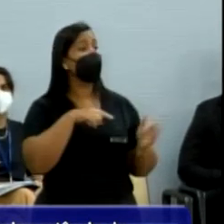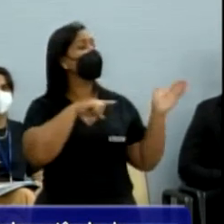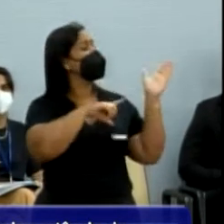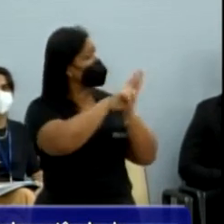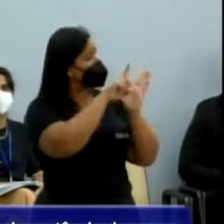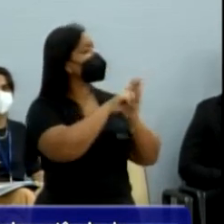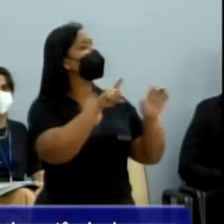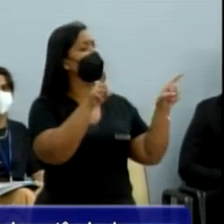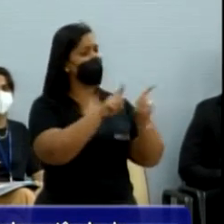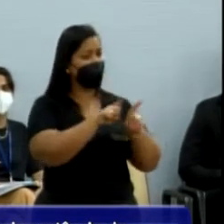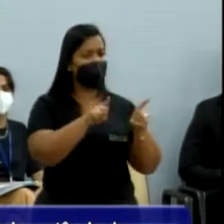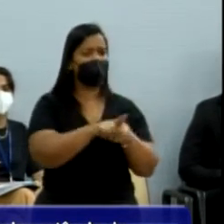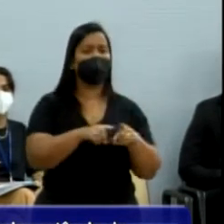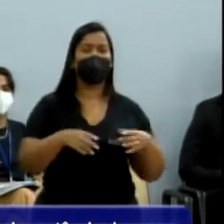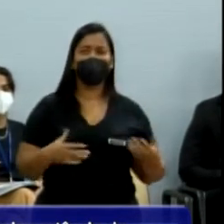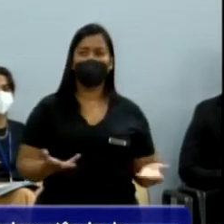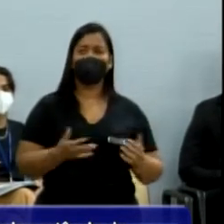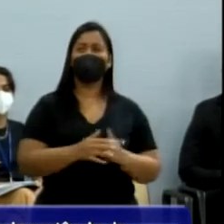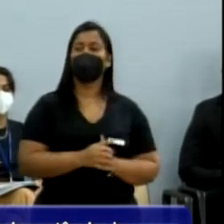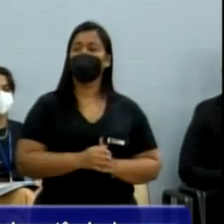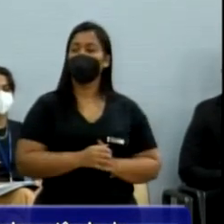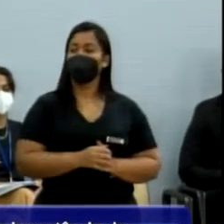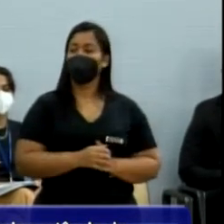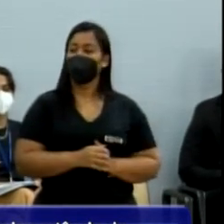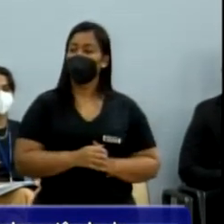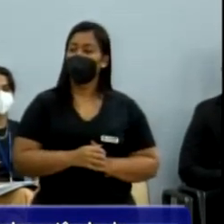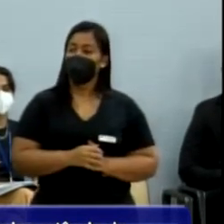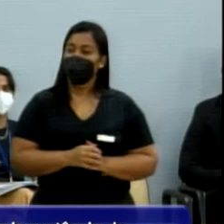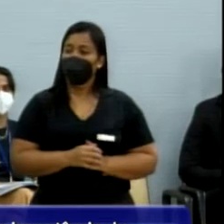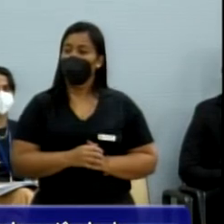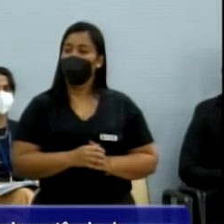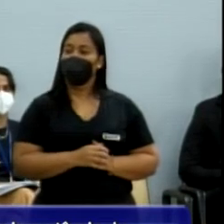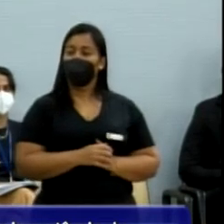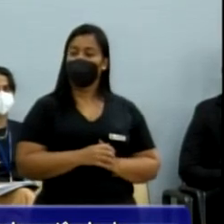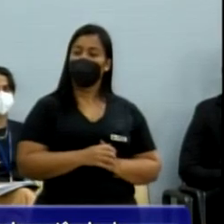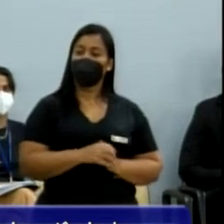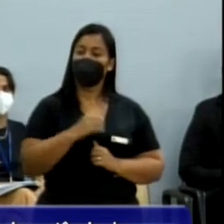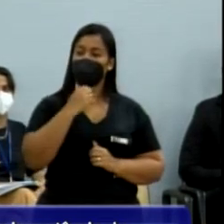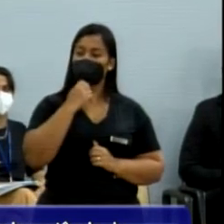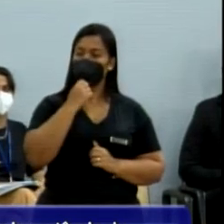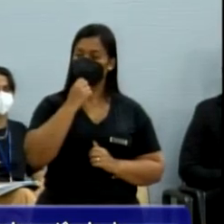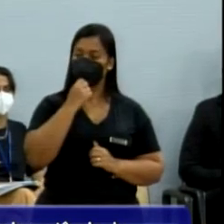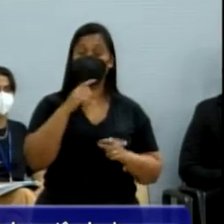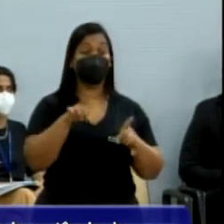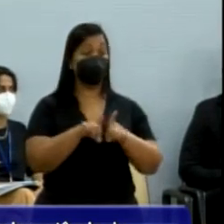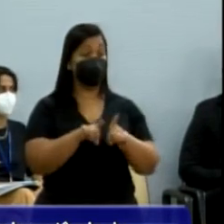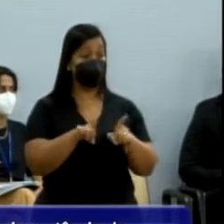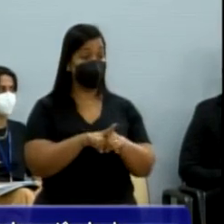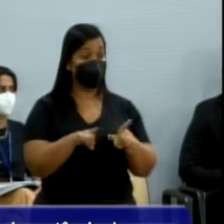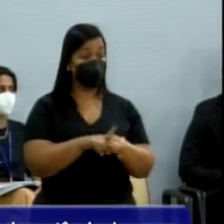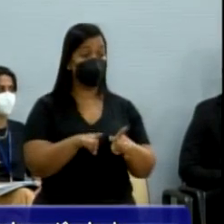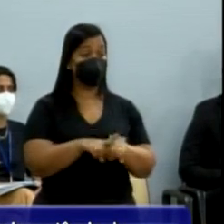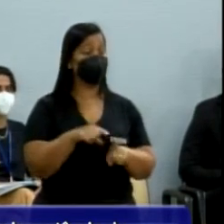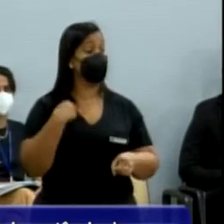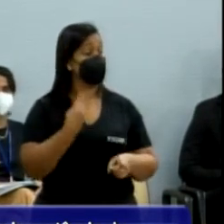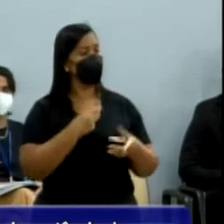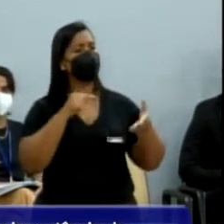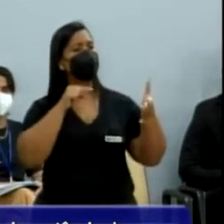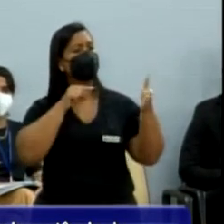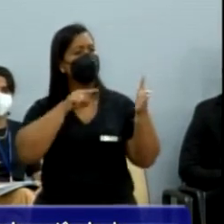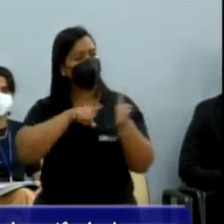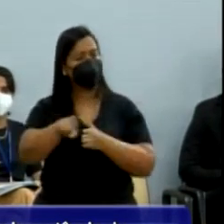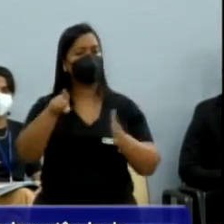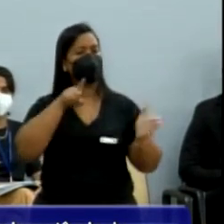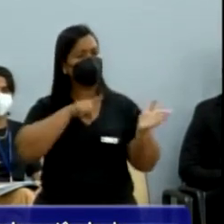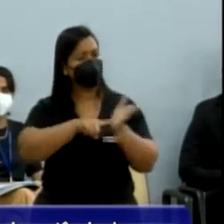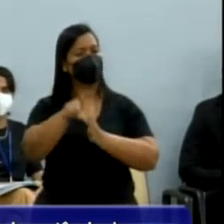questioná-la também. A gente está fazendo esse questionamento de forma oficial. E também estamos questionando, senhores